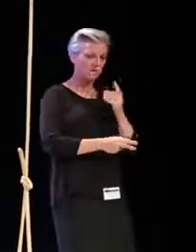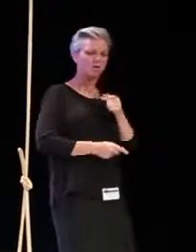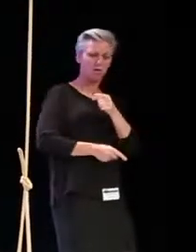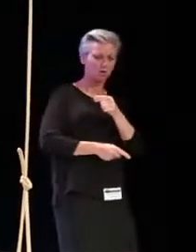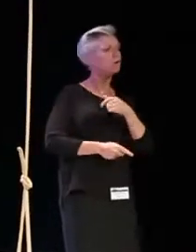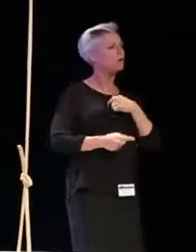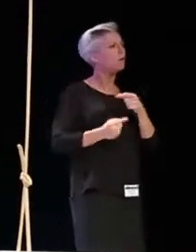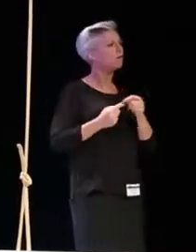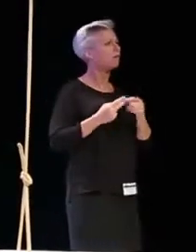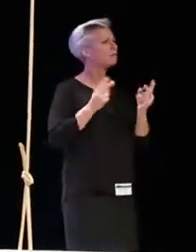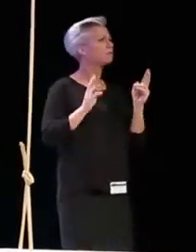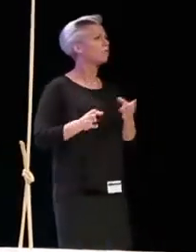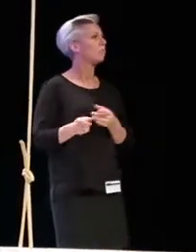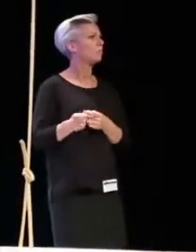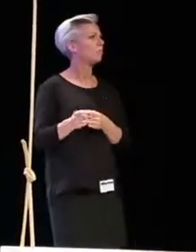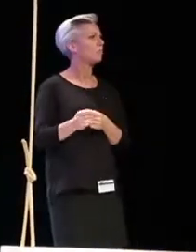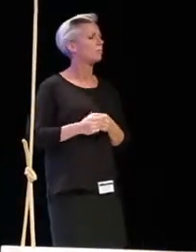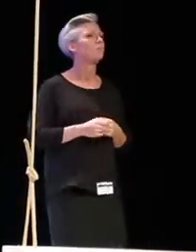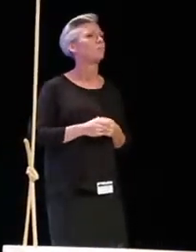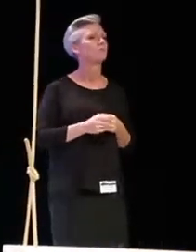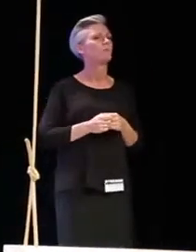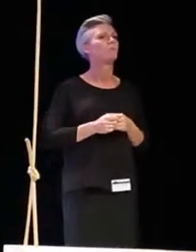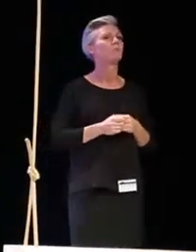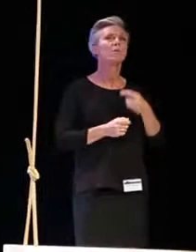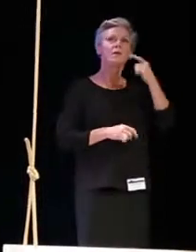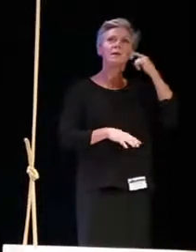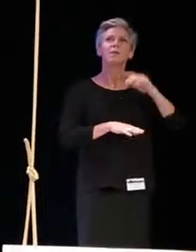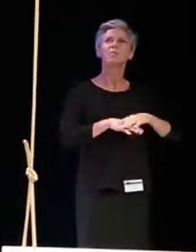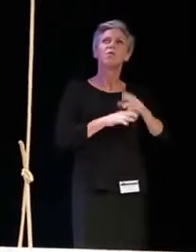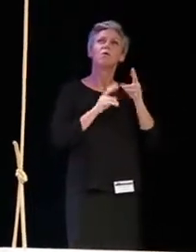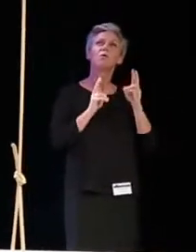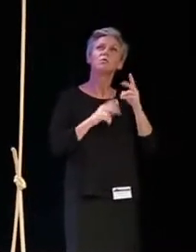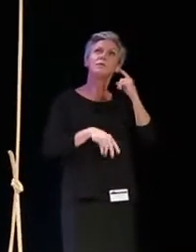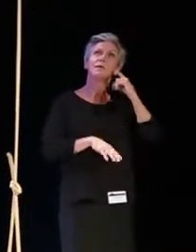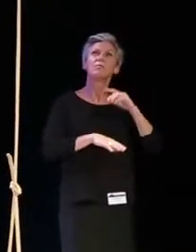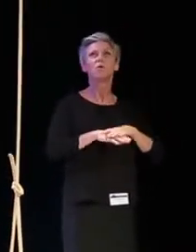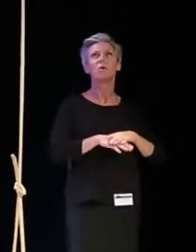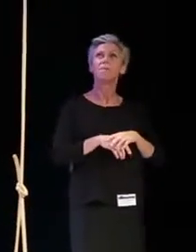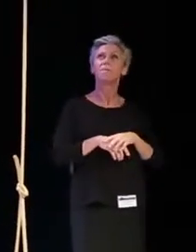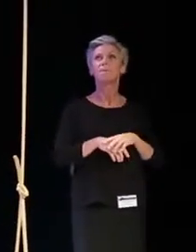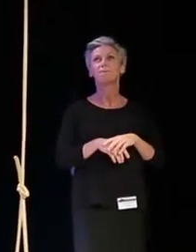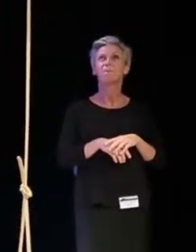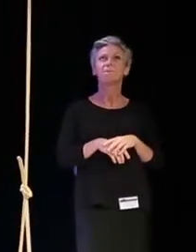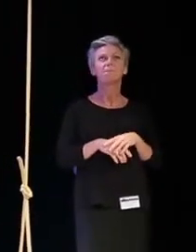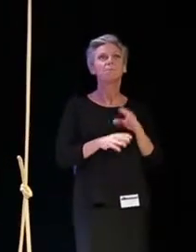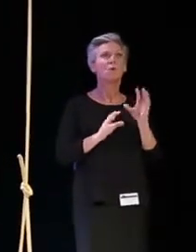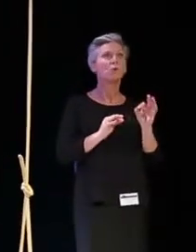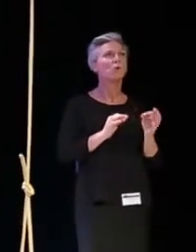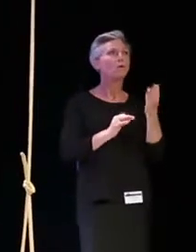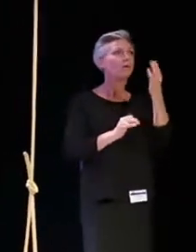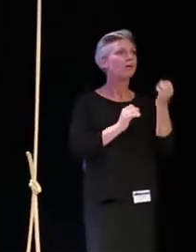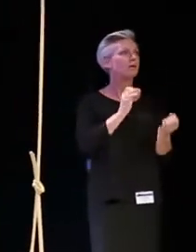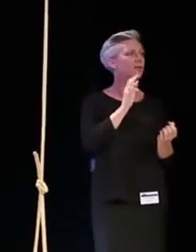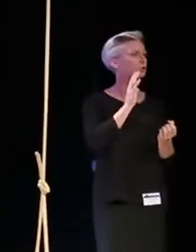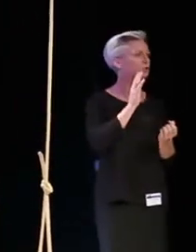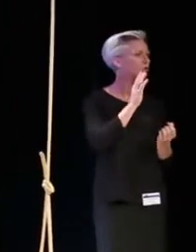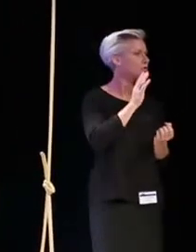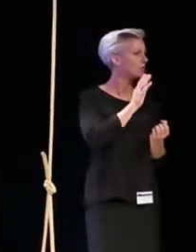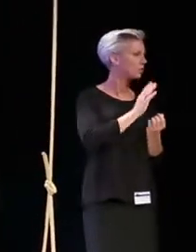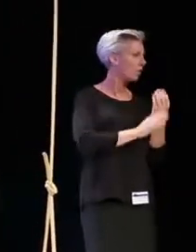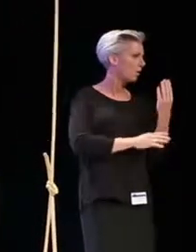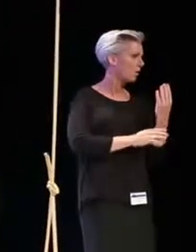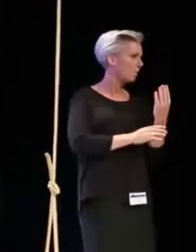val. Men jag tänker då, till exempel om man ser till, alltså, hur skapar man medvetna val? Alltså, är